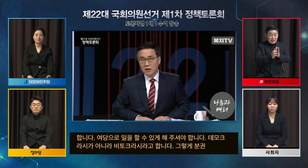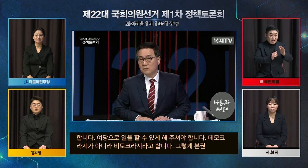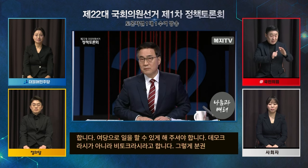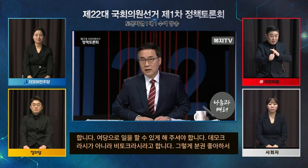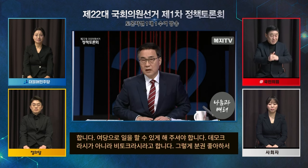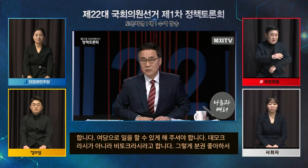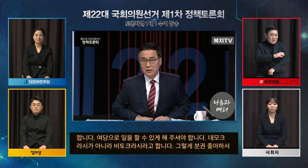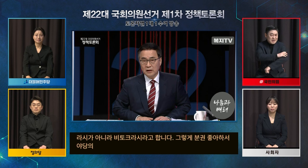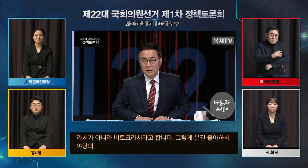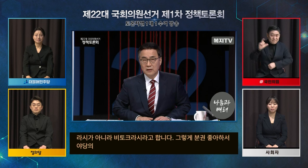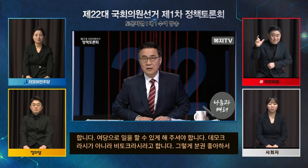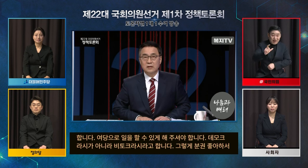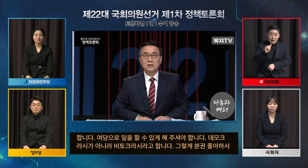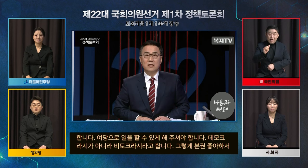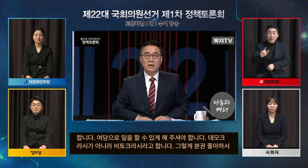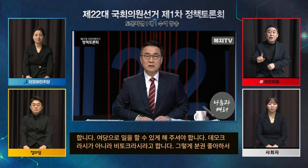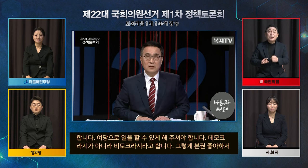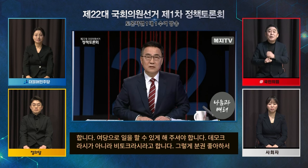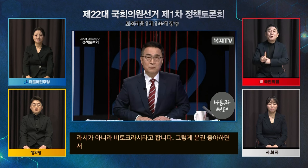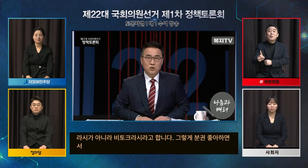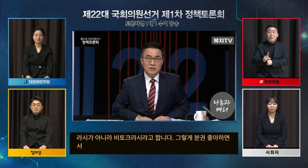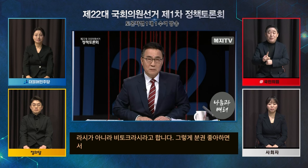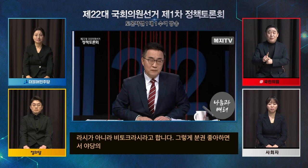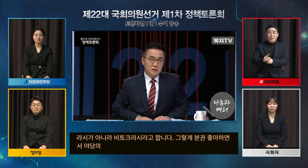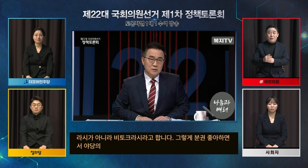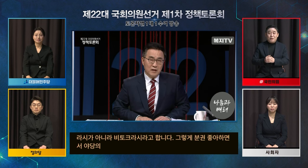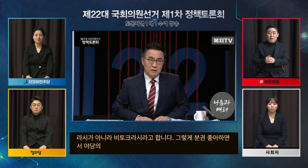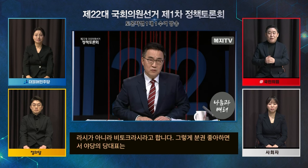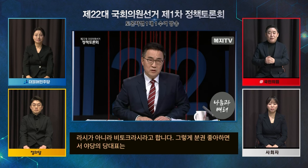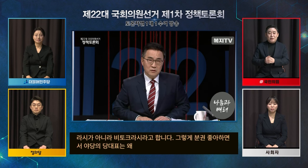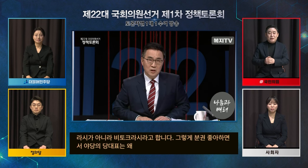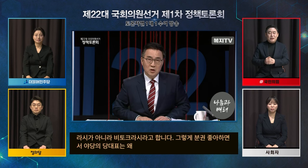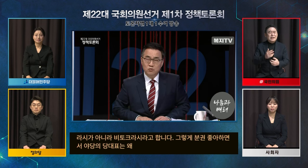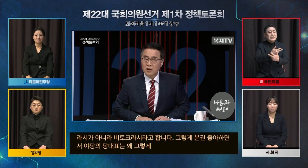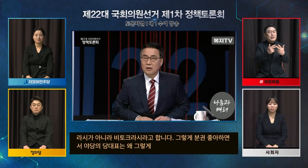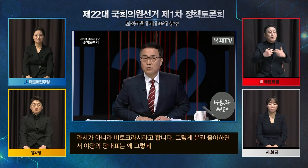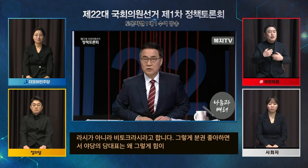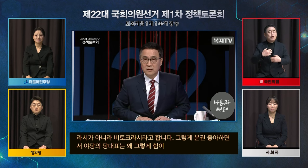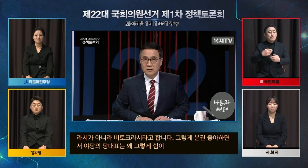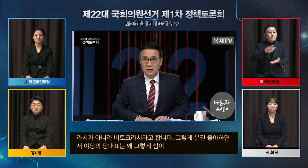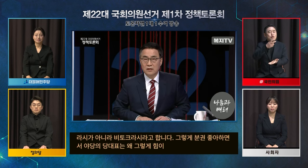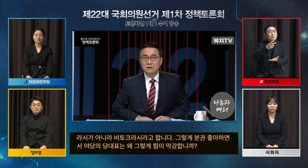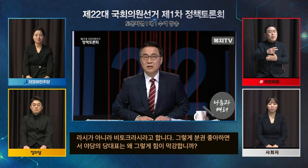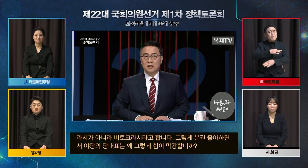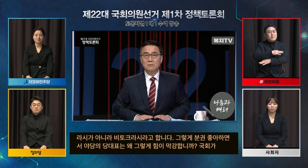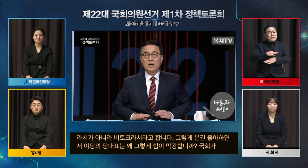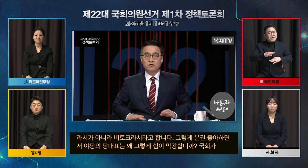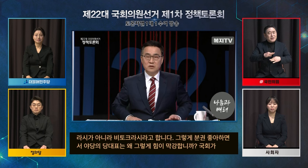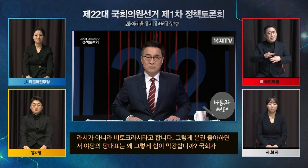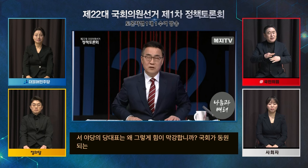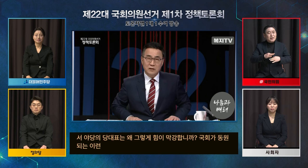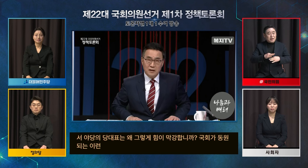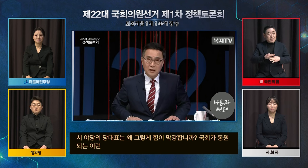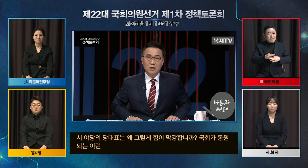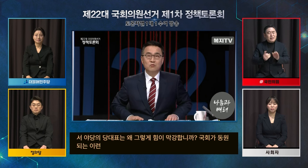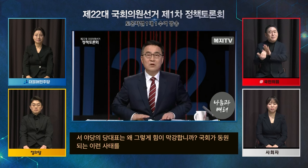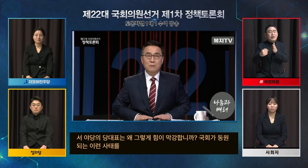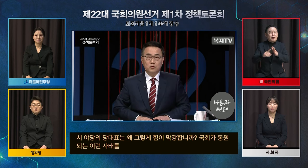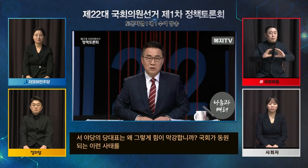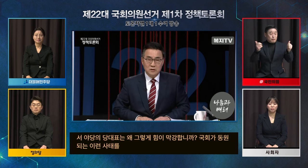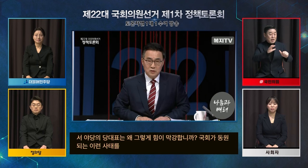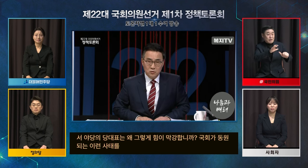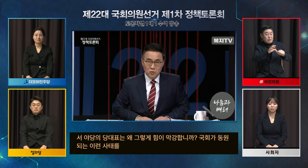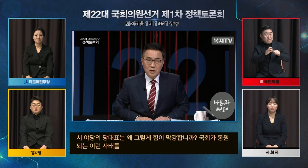당대표는 그렇게 힘이 막강합니까? 이 제왕적 당대표의 사법 리스크를 방어하기 위해서 국회가 동원되는 이런 사태를 막아주셔야 됩니다. 그렇게 해야